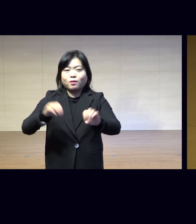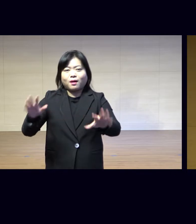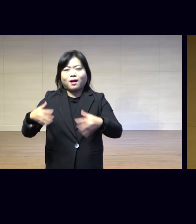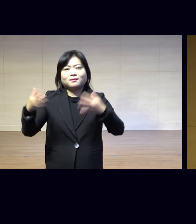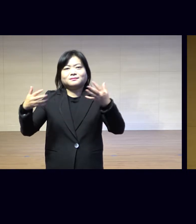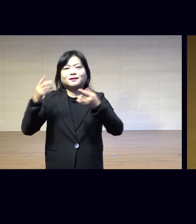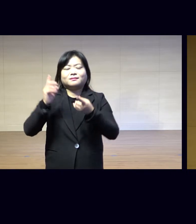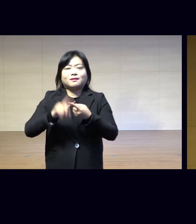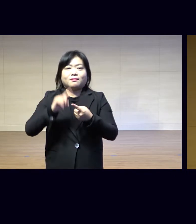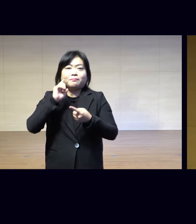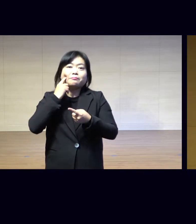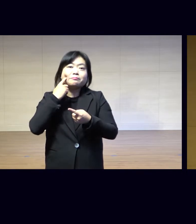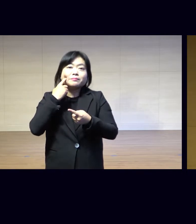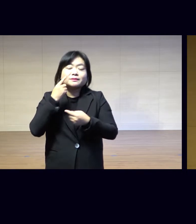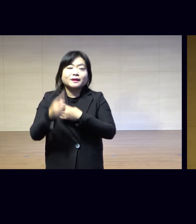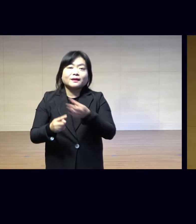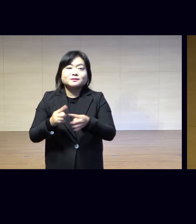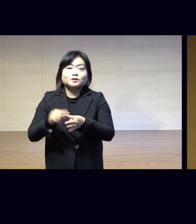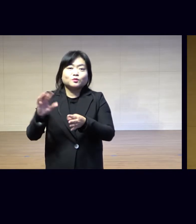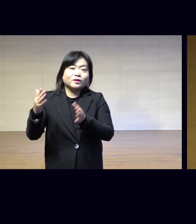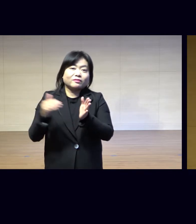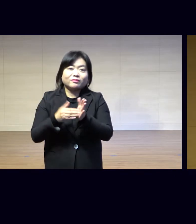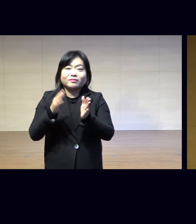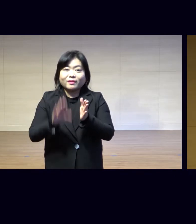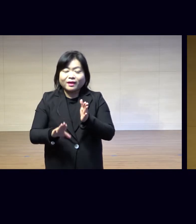없으니까 이제 책 보기 좋은 계절이 됐습니다.